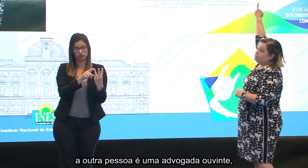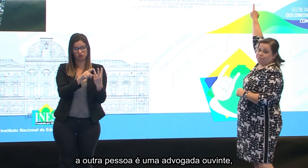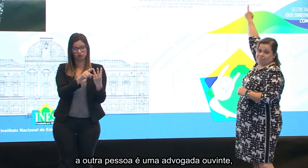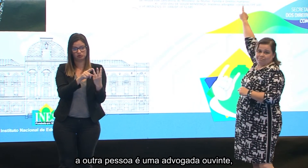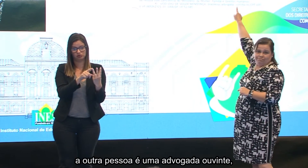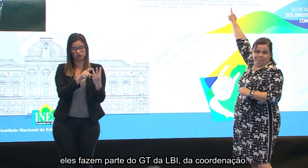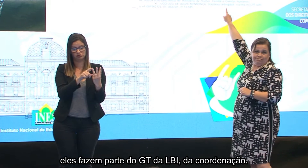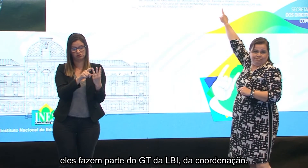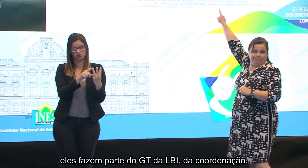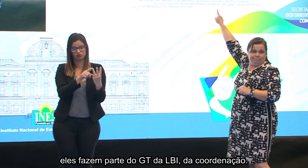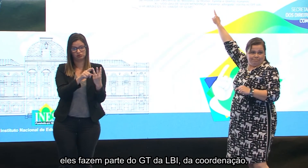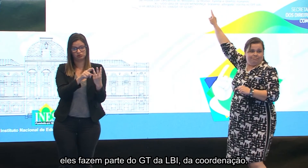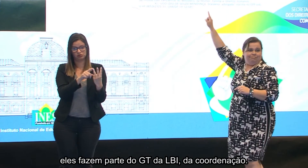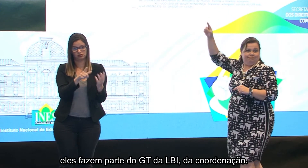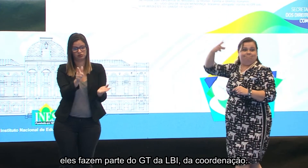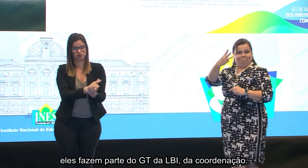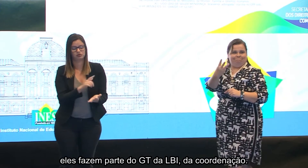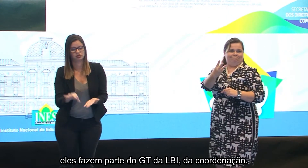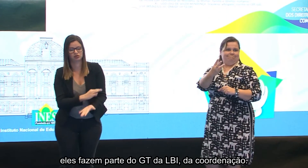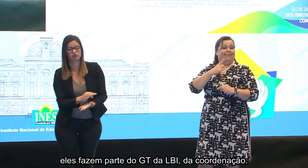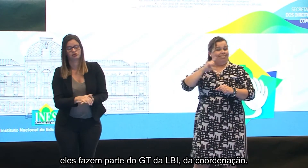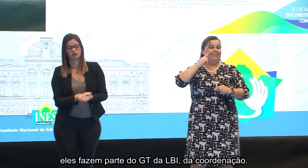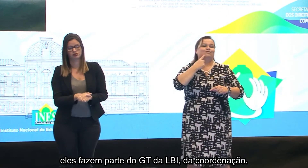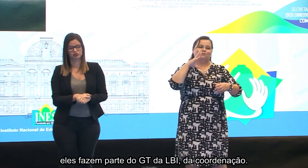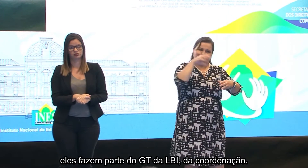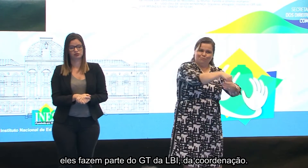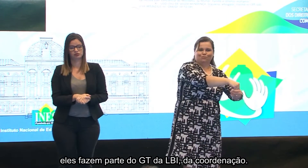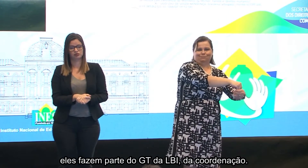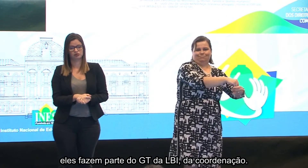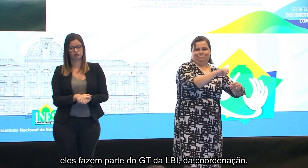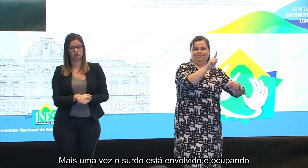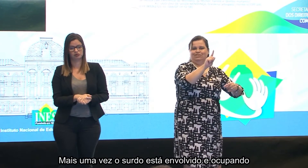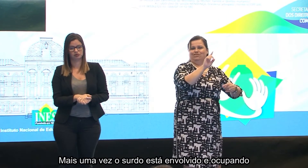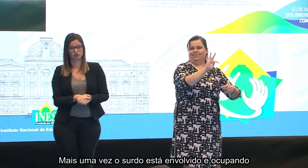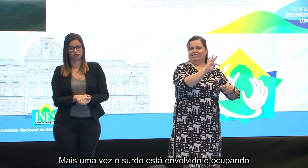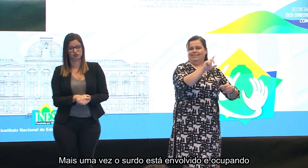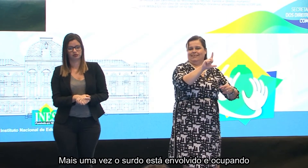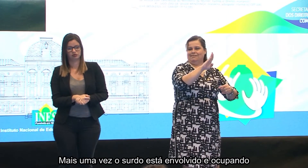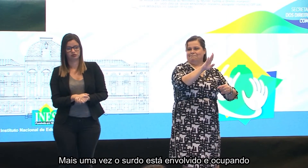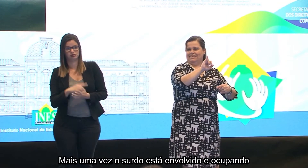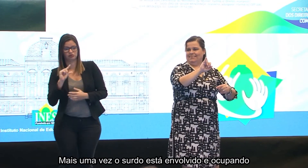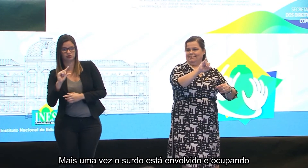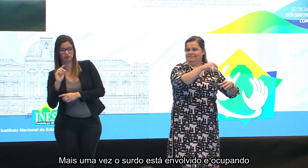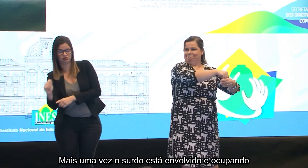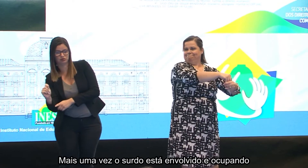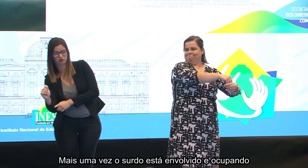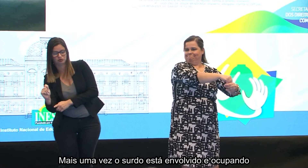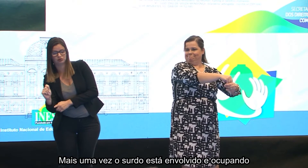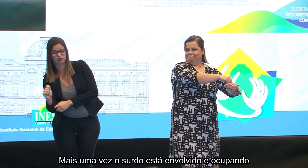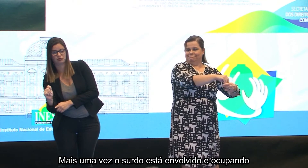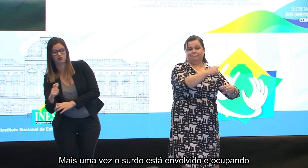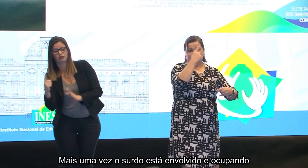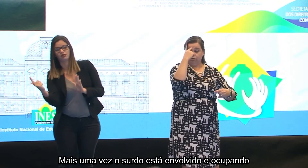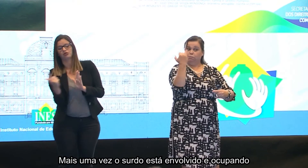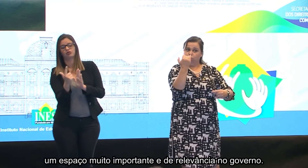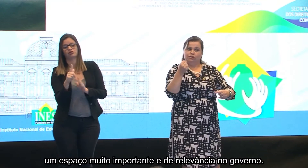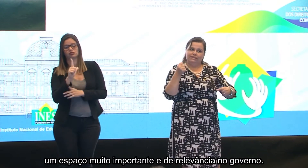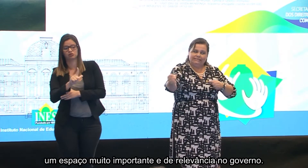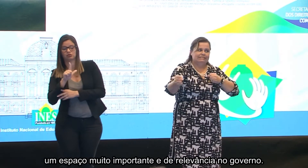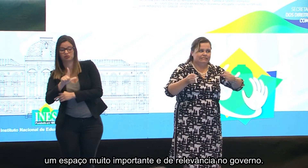ouvinte. Então, eles fazem parte do GT da LBI, da coordenação. Então, mais uma vez, o surdo está envolvido e está ocupando um espaço